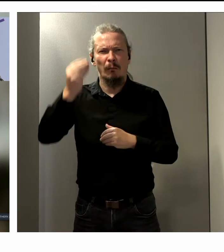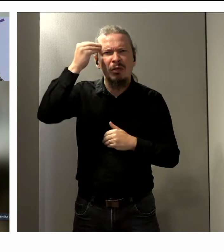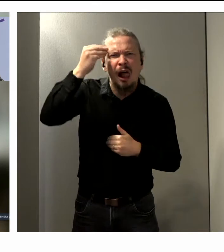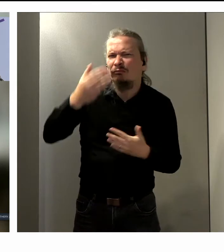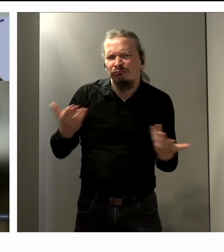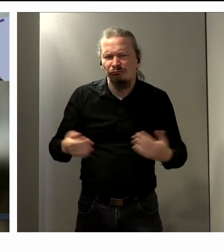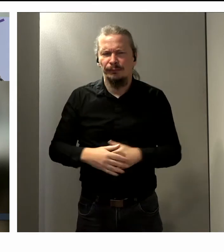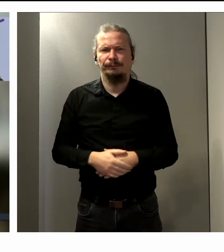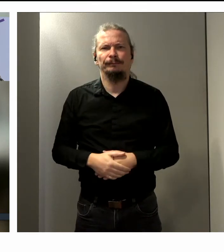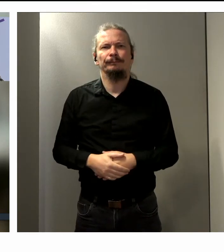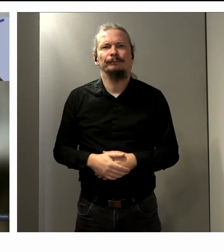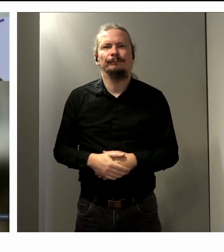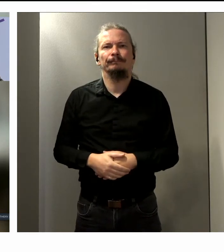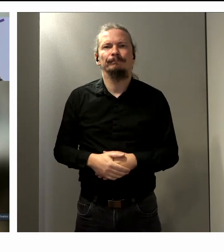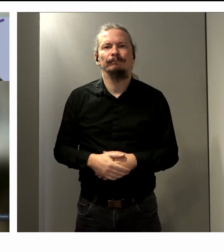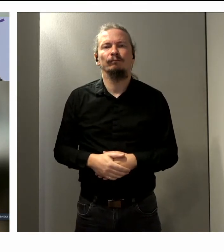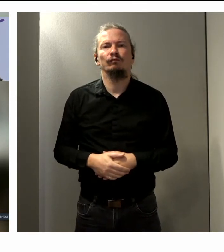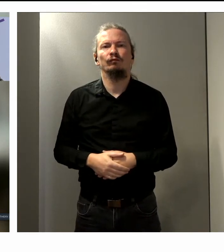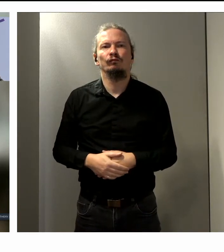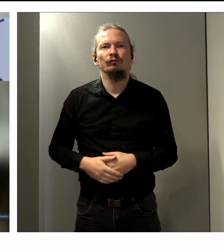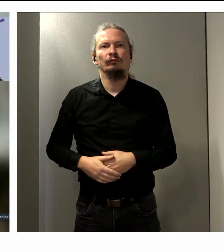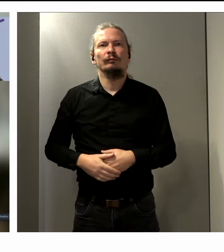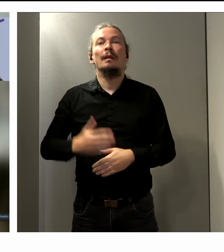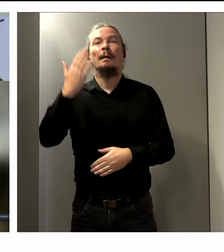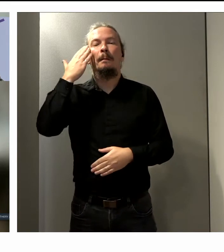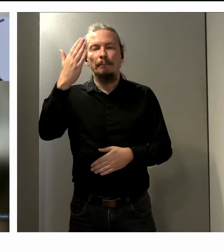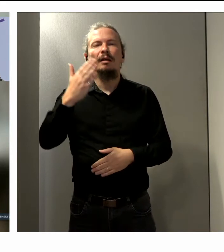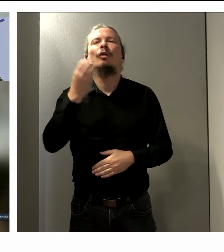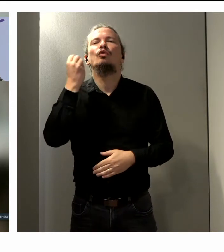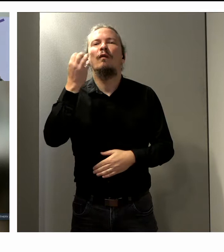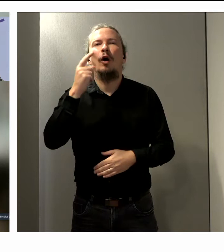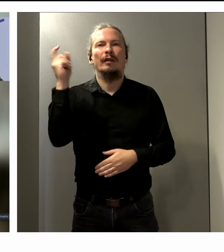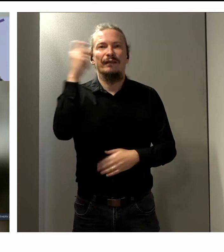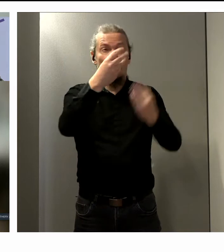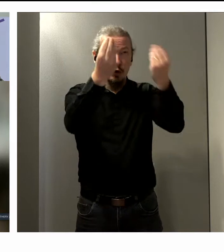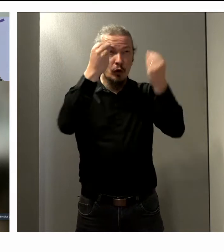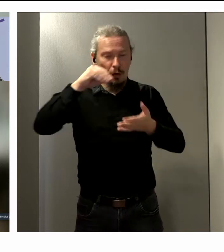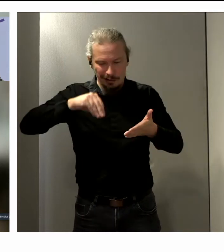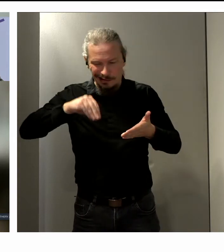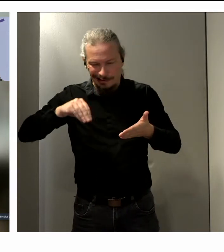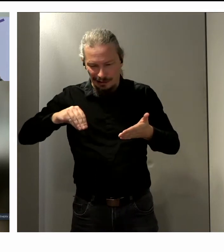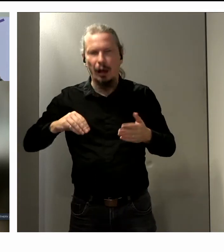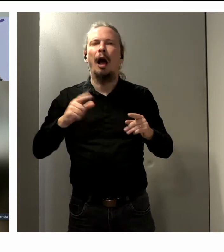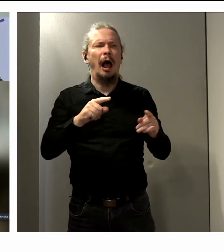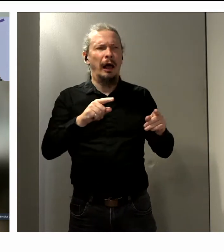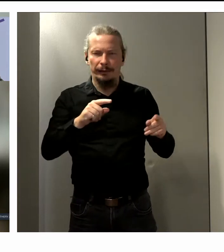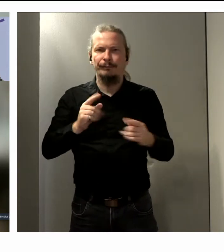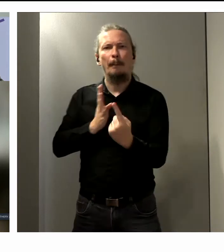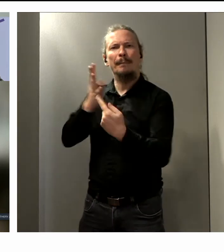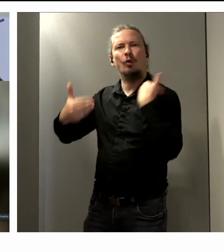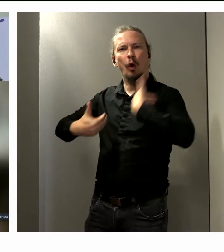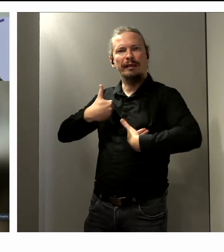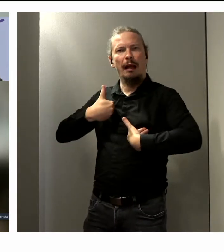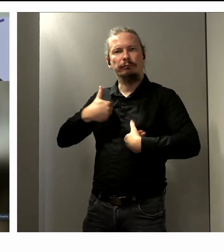mentaux. Vous avez principalement des difficultés pour la plupart du temps à prendre vos cours. Vous allez donc voir la mission handicap, vous prenez